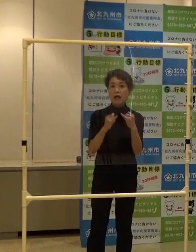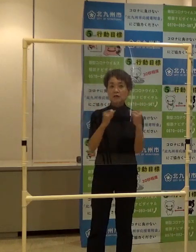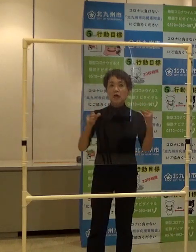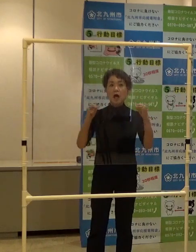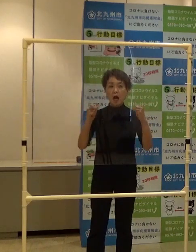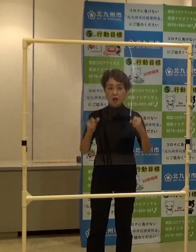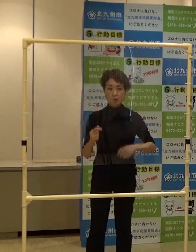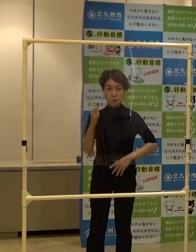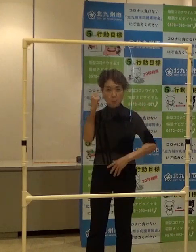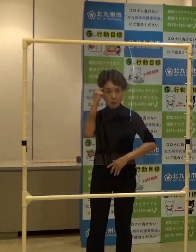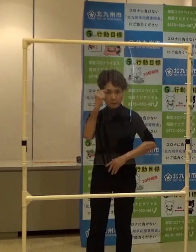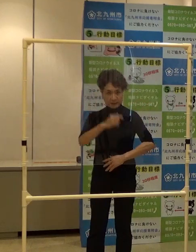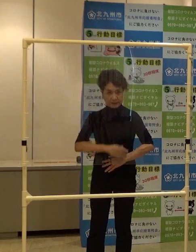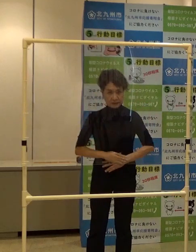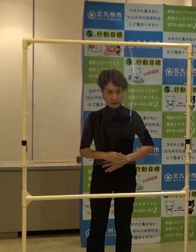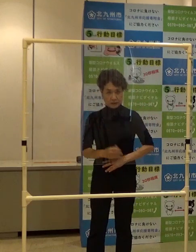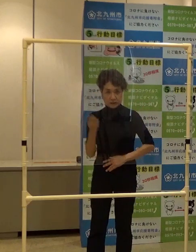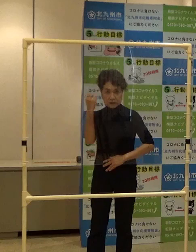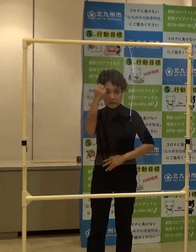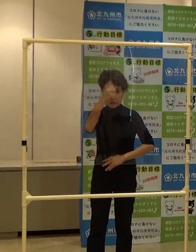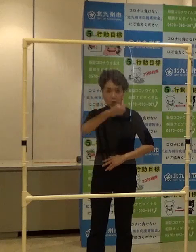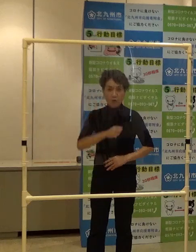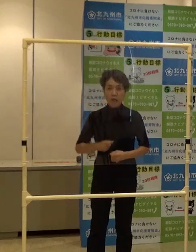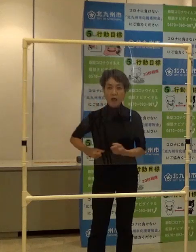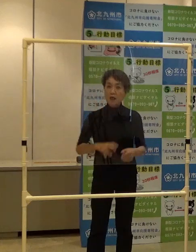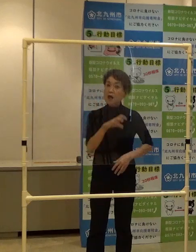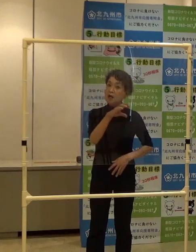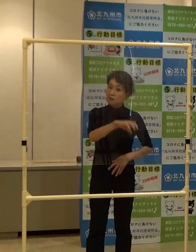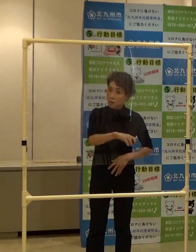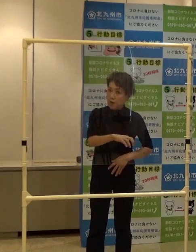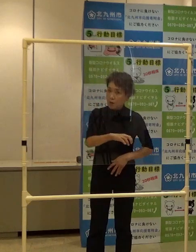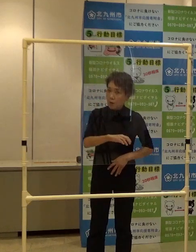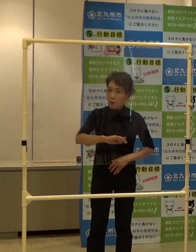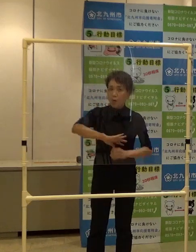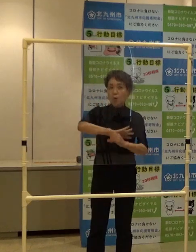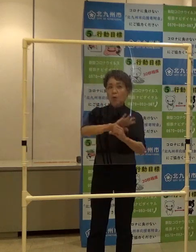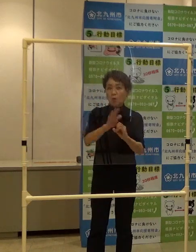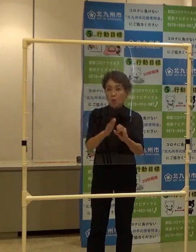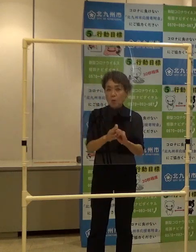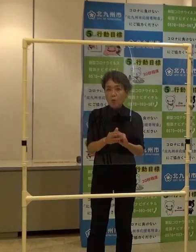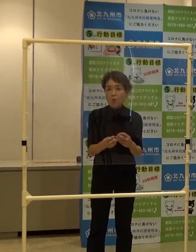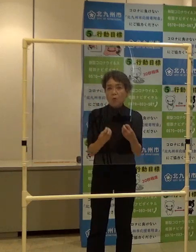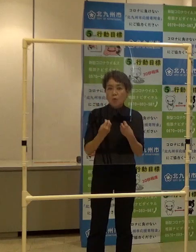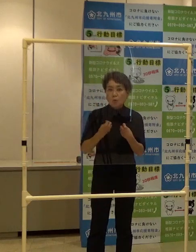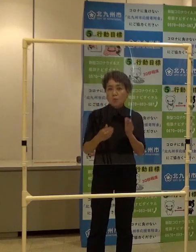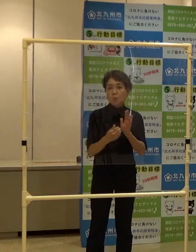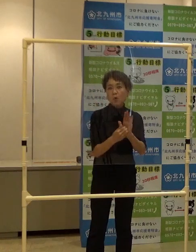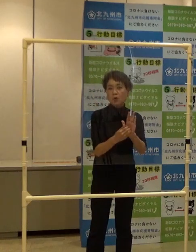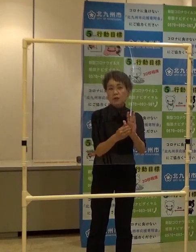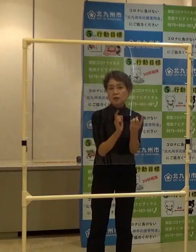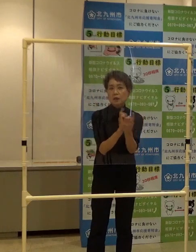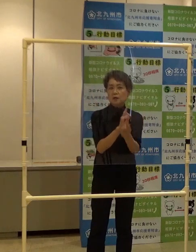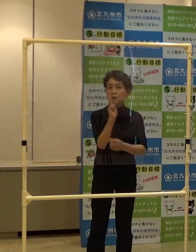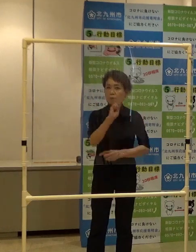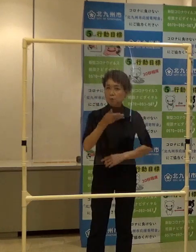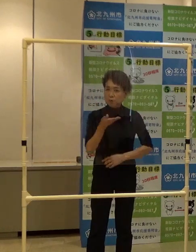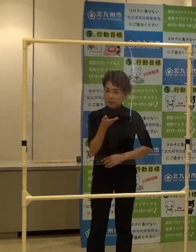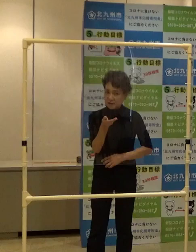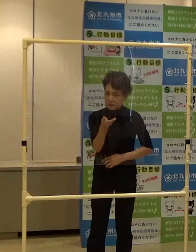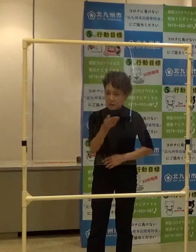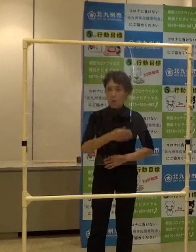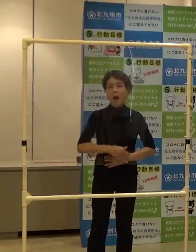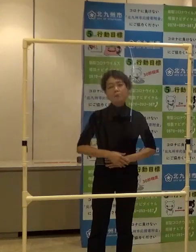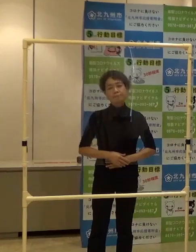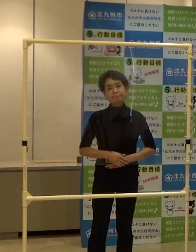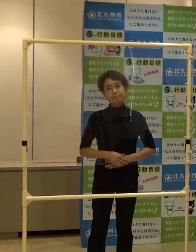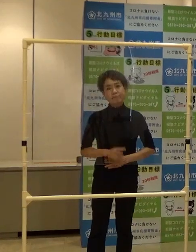ですが、予定避難所での新型コロナウイルスの感染防止対策について実際に運営してみてどうだったか、もし